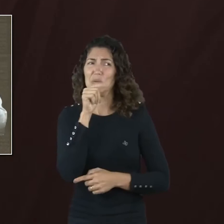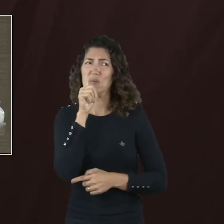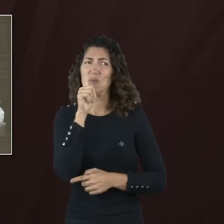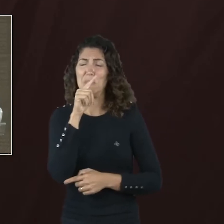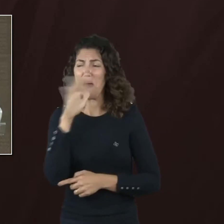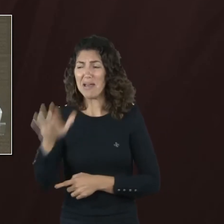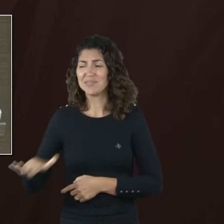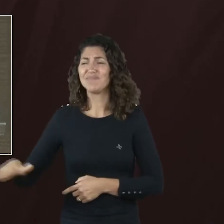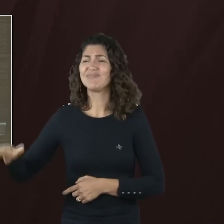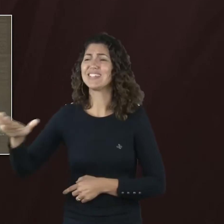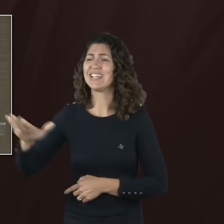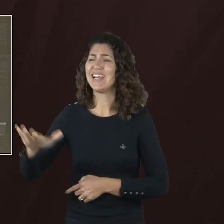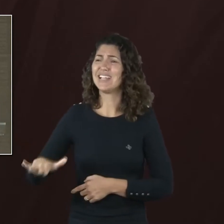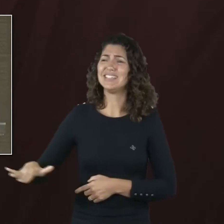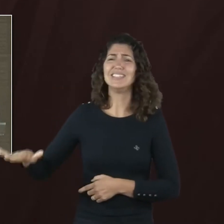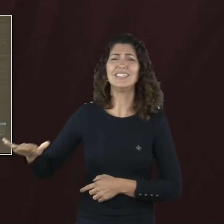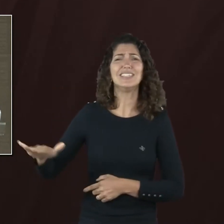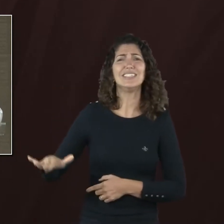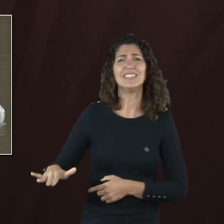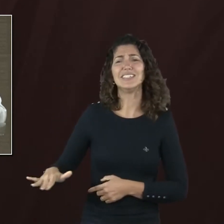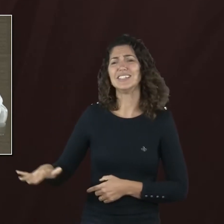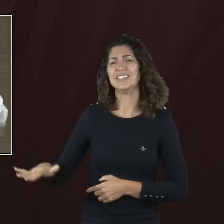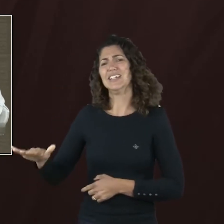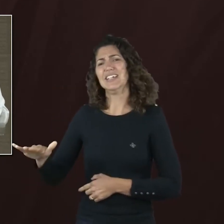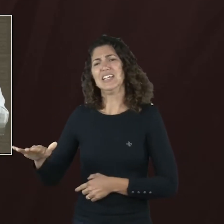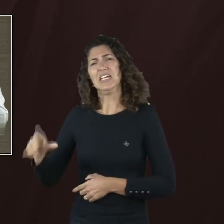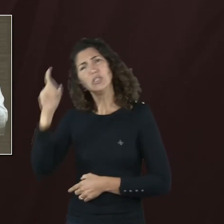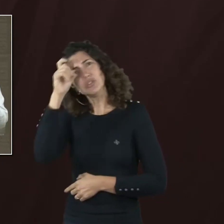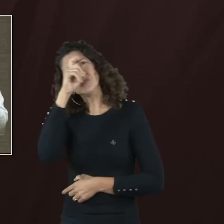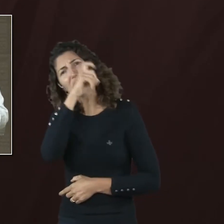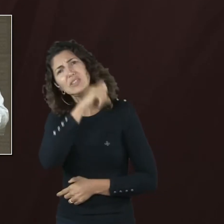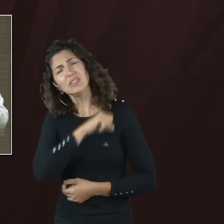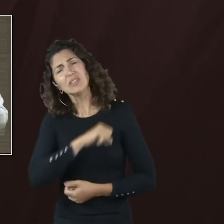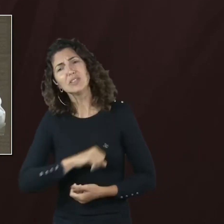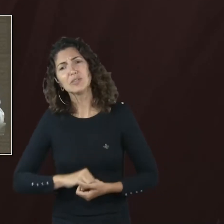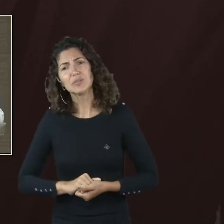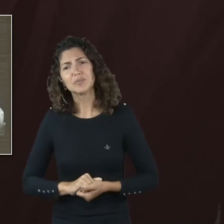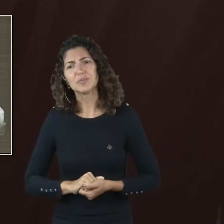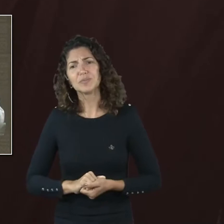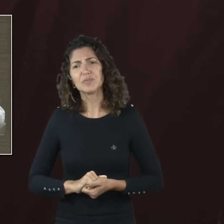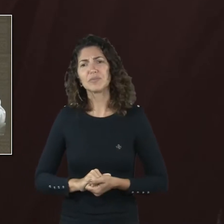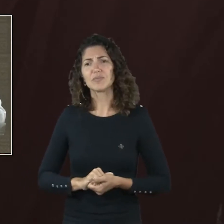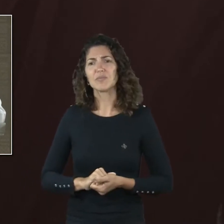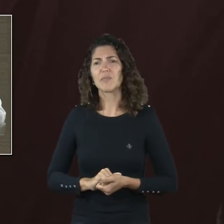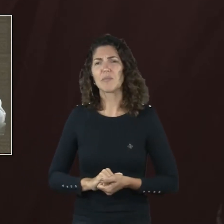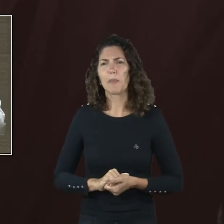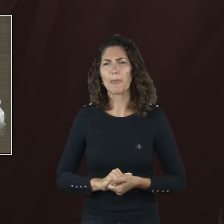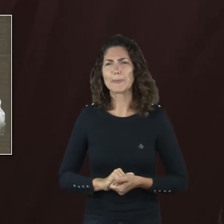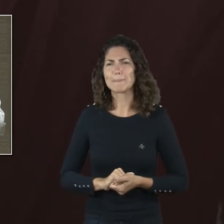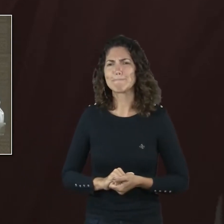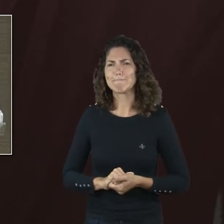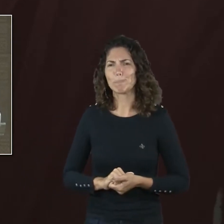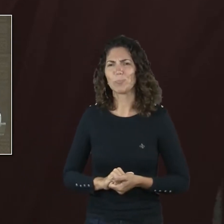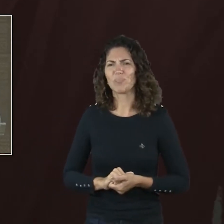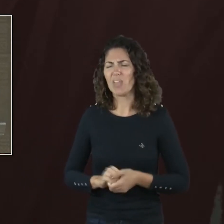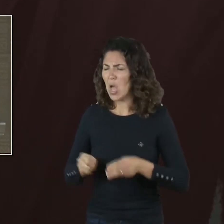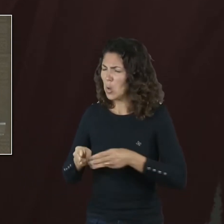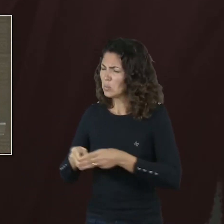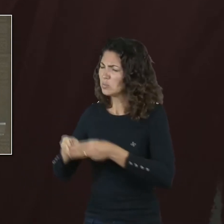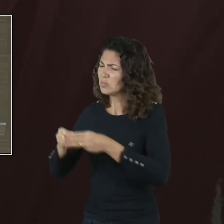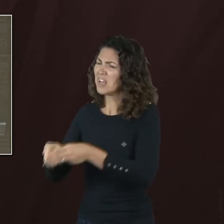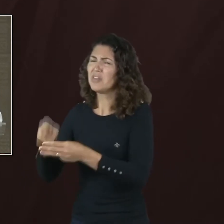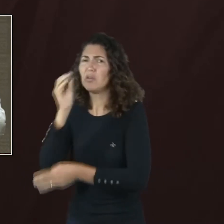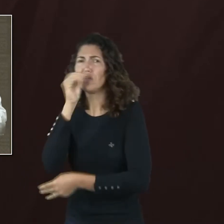a navegação era muito precária e os vasos, né, marítimos eram também muito precários, os navios eram muito